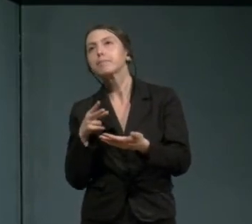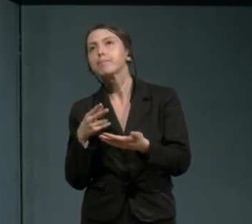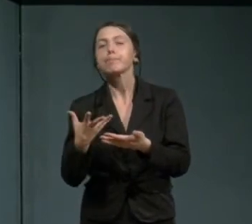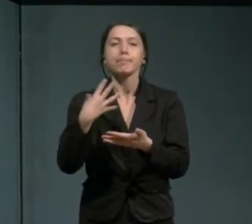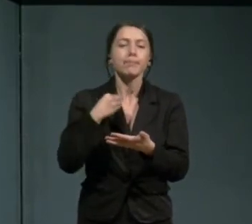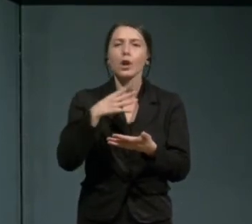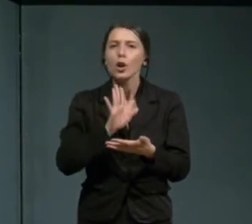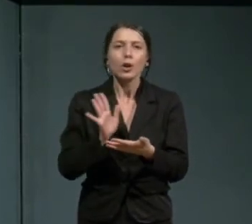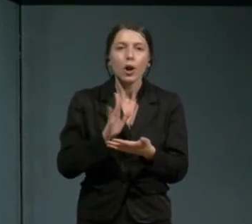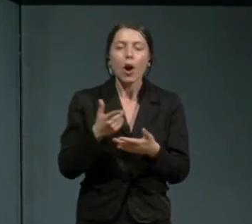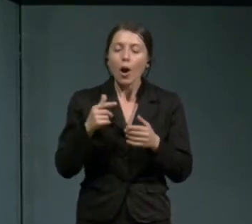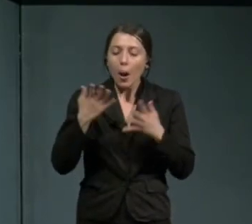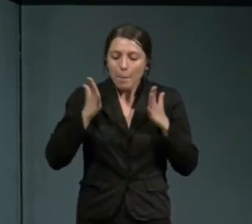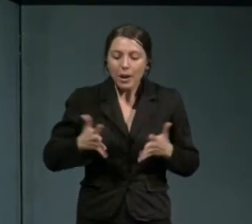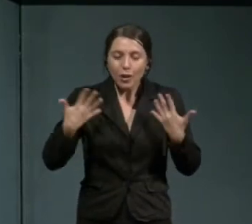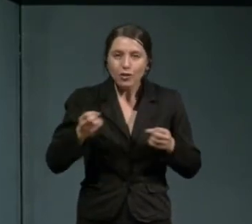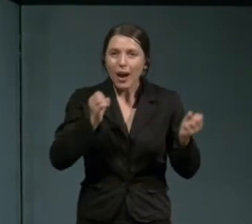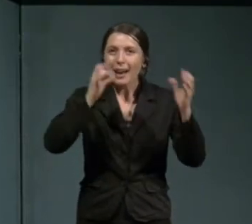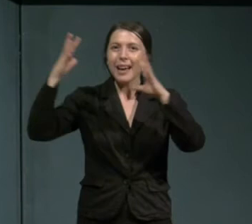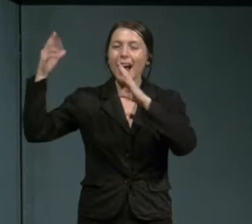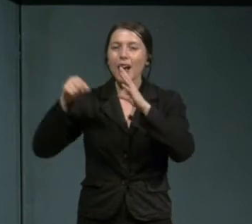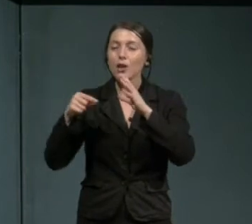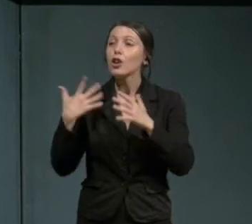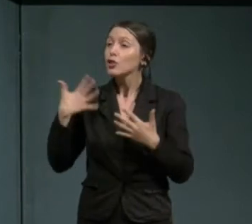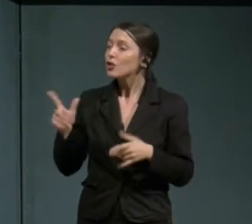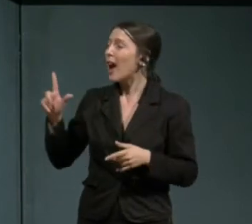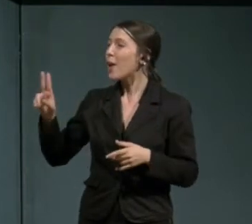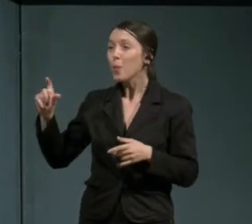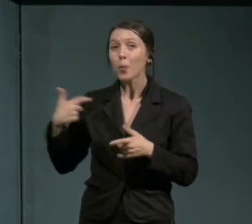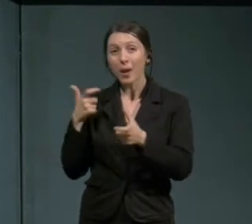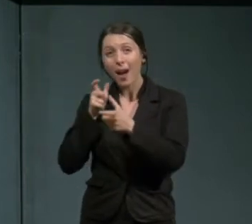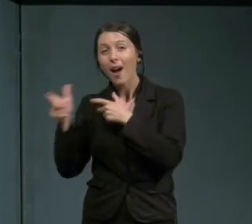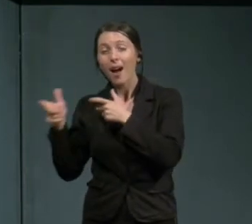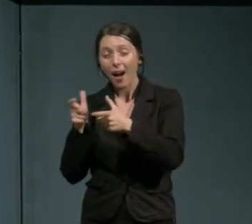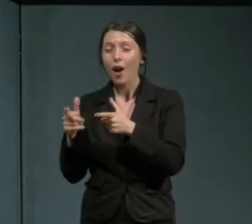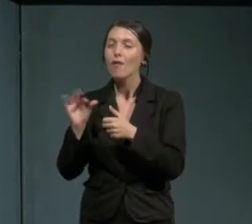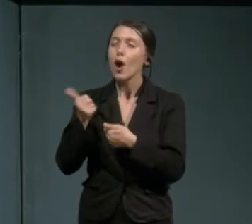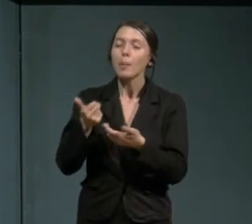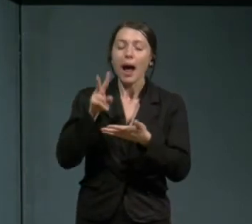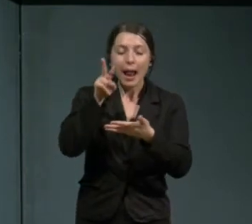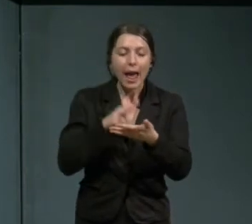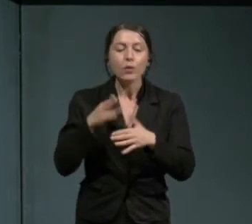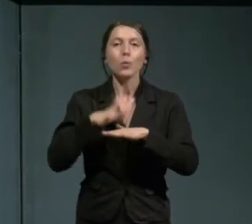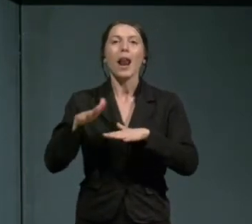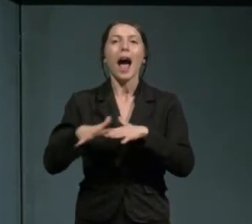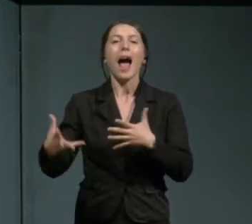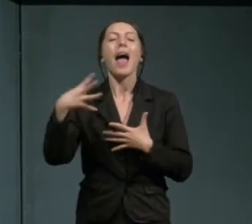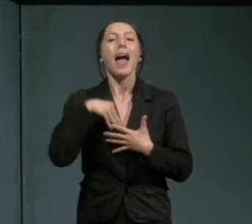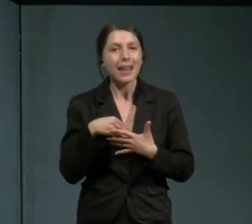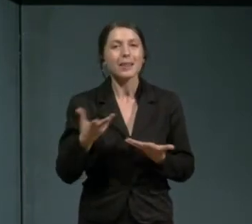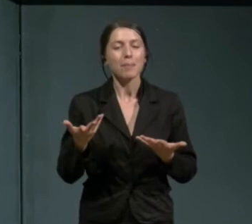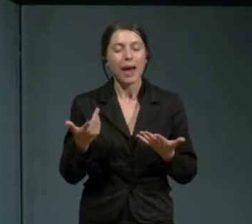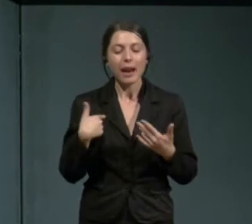personalmente dei creatori e ne avevamo parlato con libro e della lettura come esperienza e come